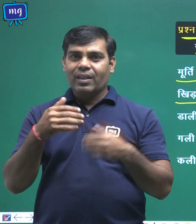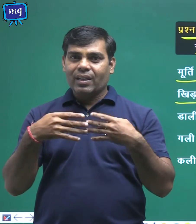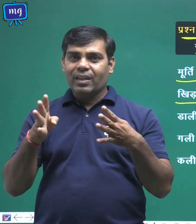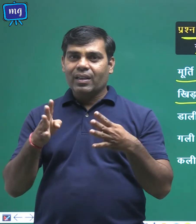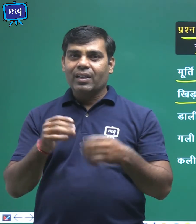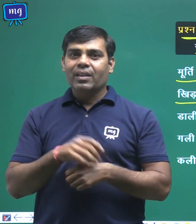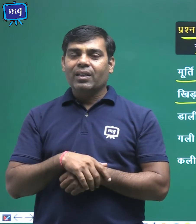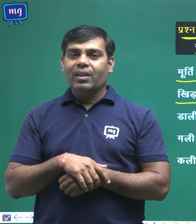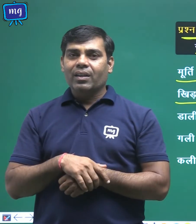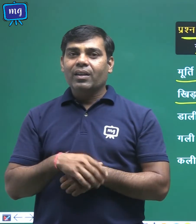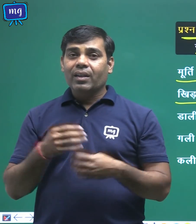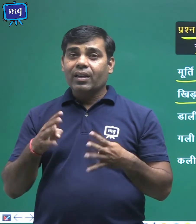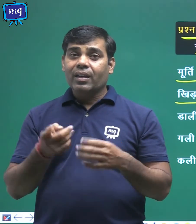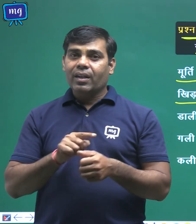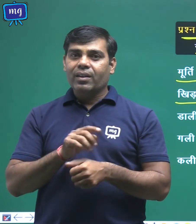खिड़की का